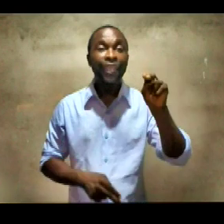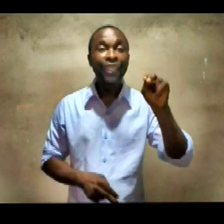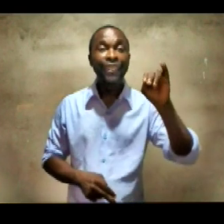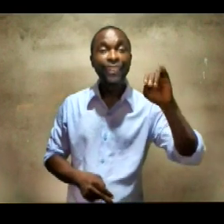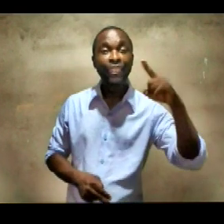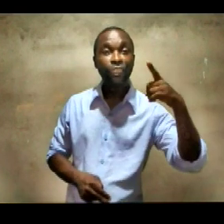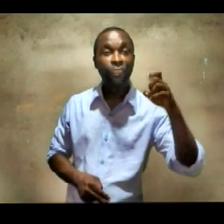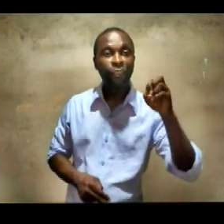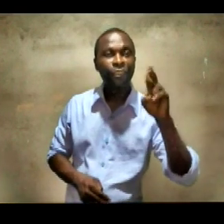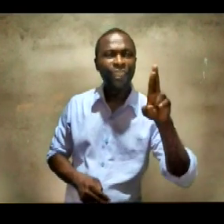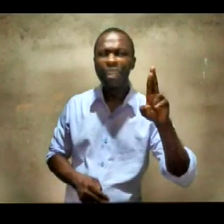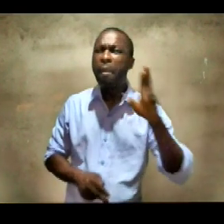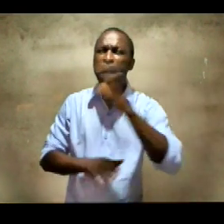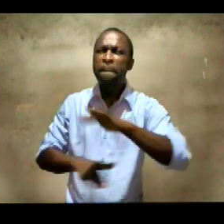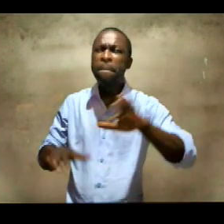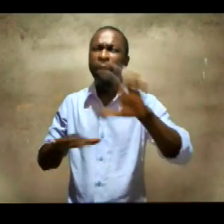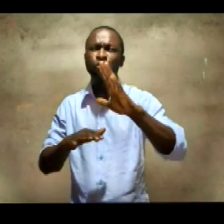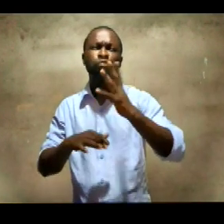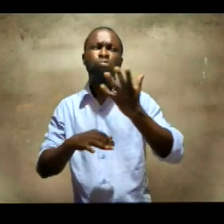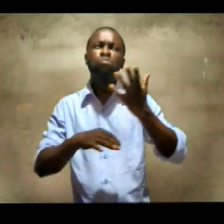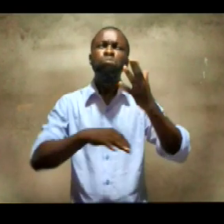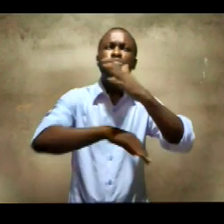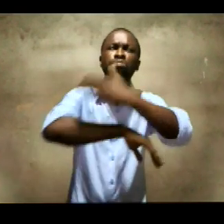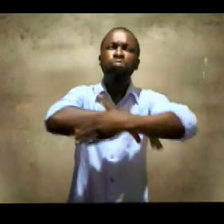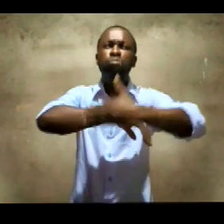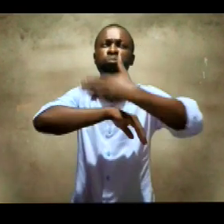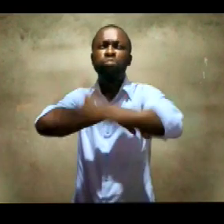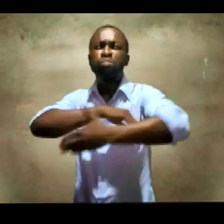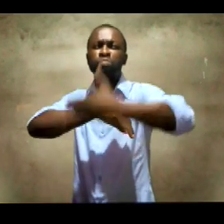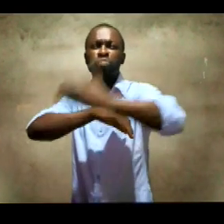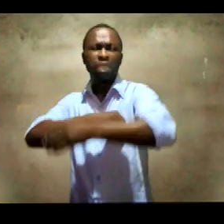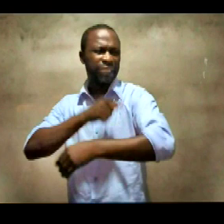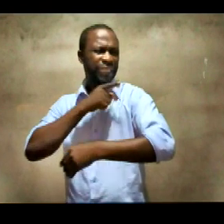Ici, plus de 80% de la population vit de l'agriculture et surtout de l'élevage.